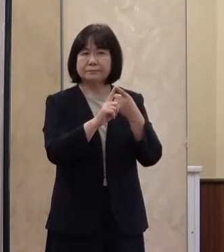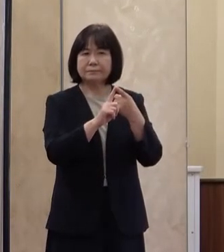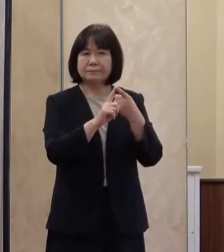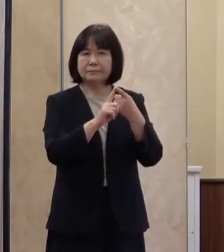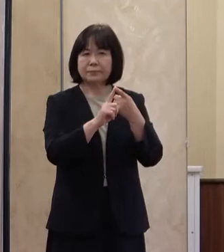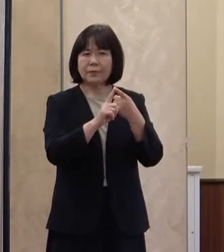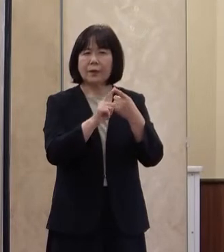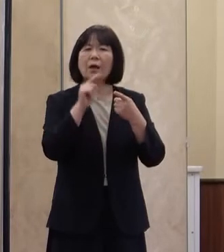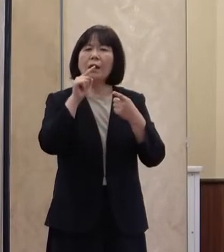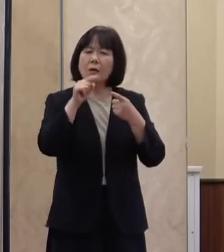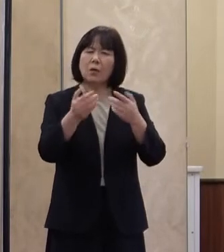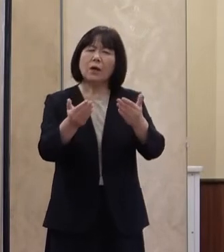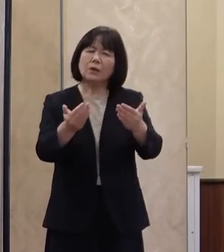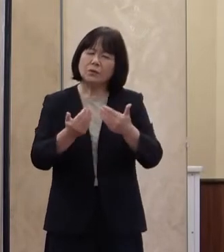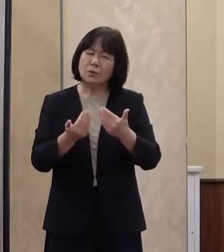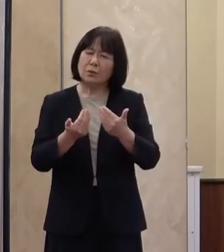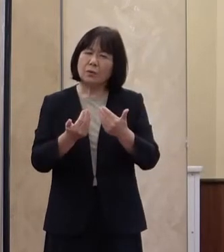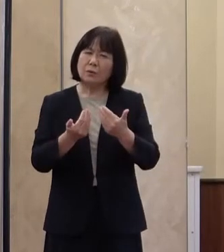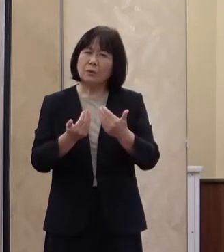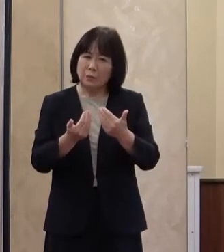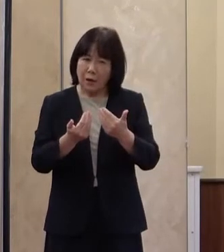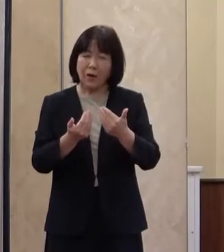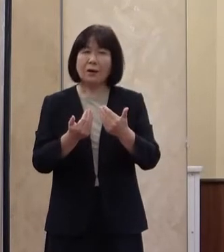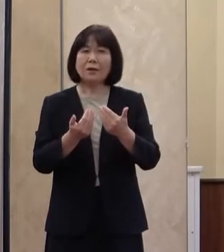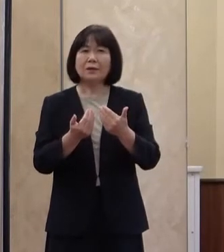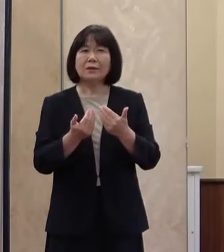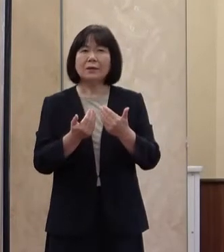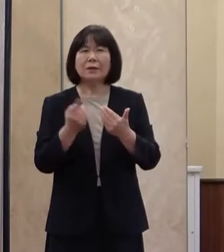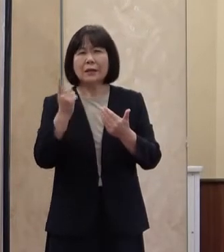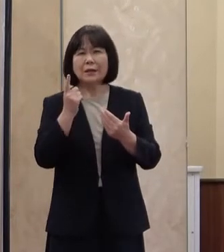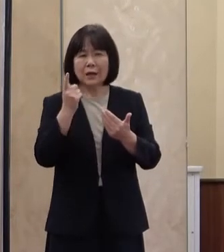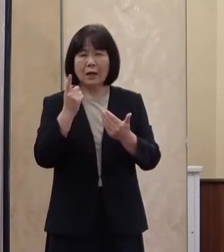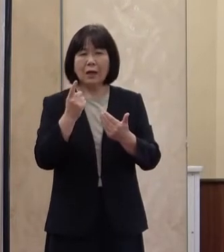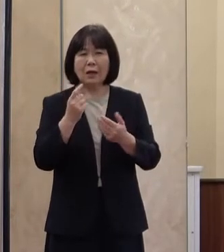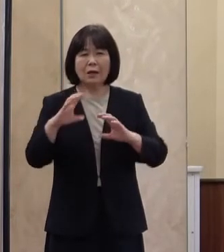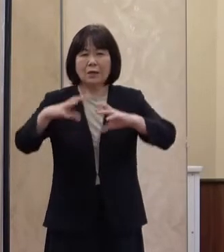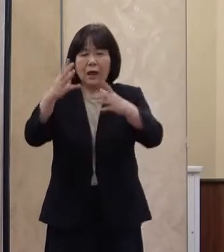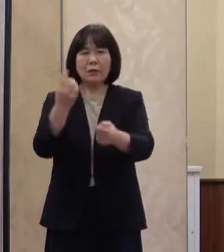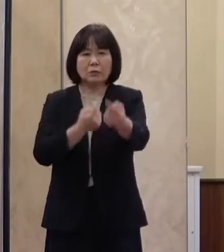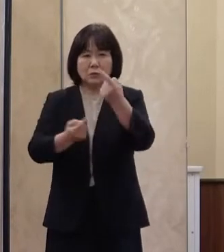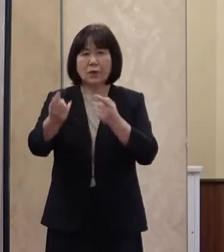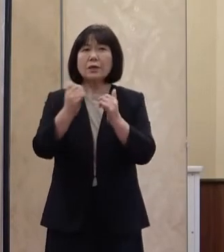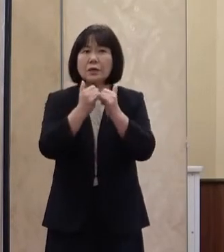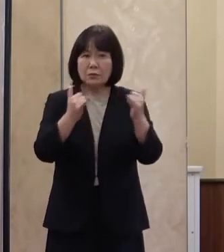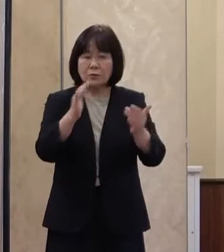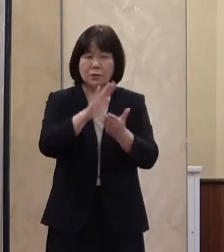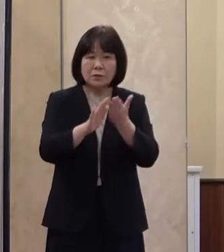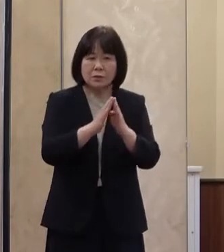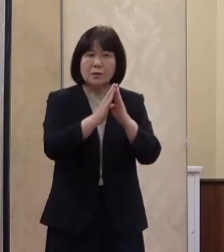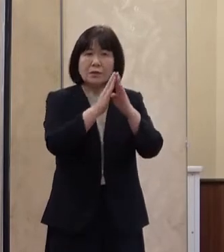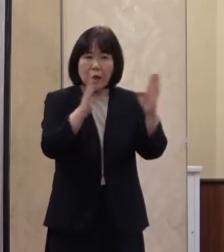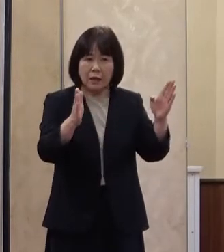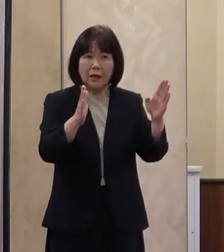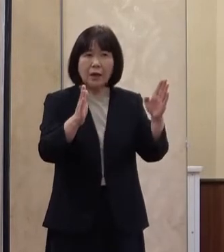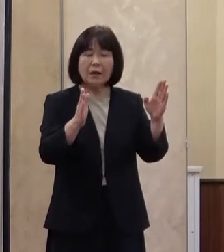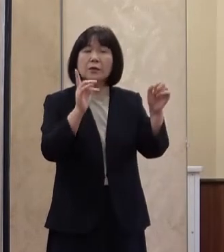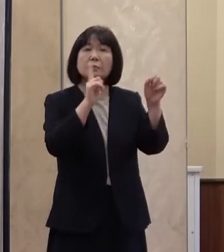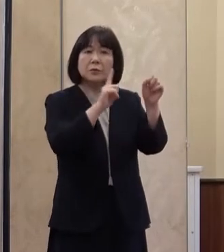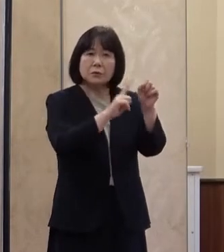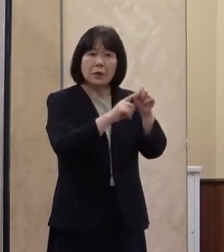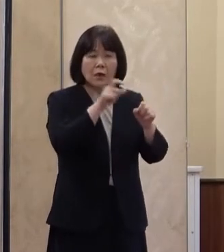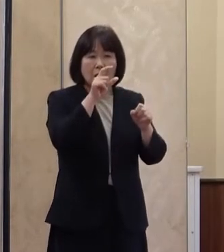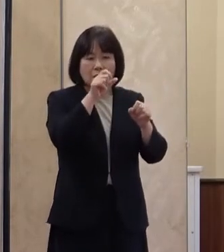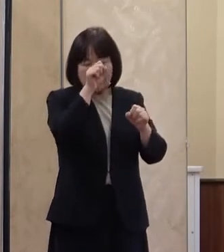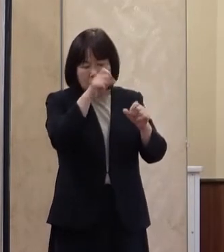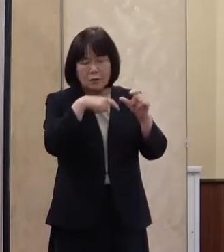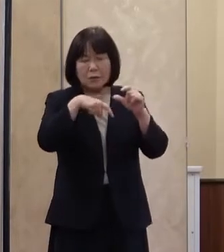こういうことが必要だったんじゃないかとか、何かその再開に向けてより良いインバウンド体制みたいなものが